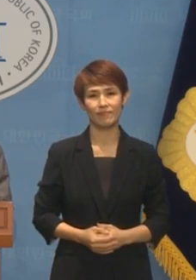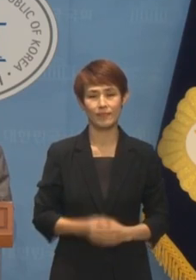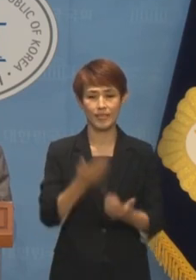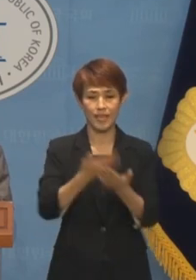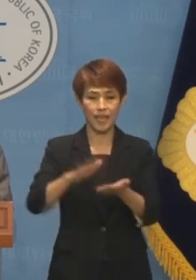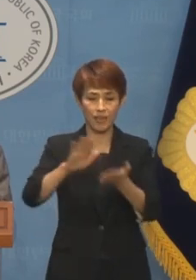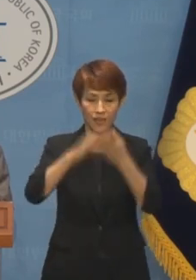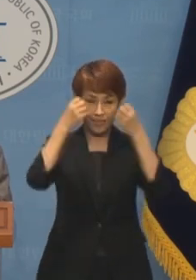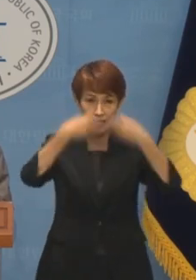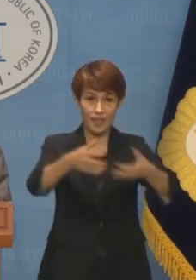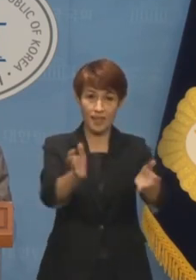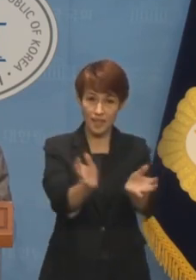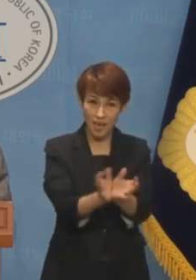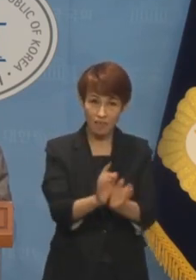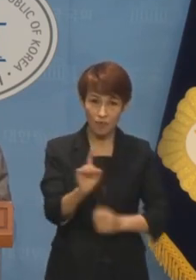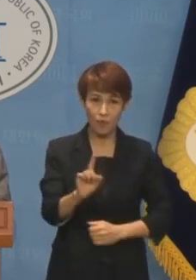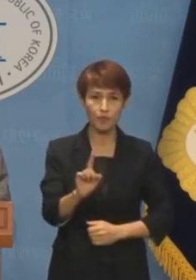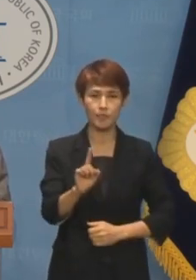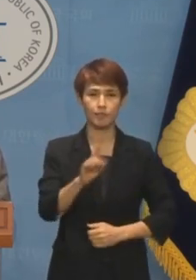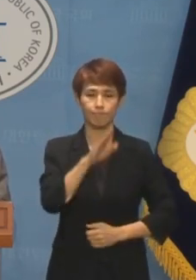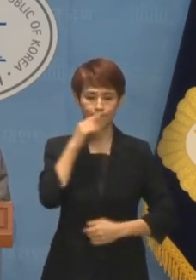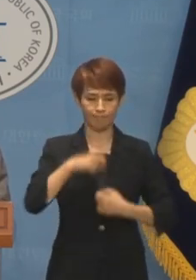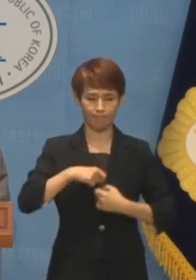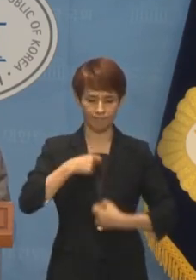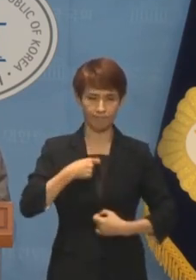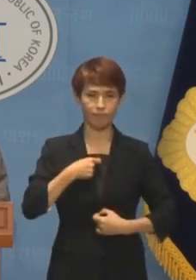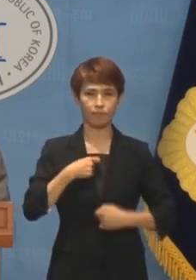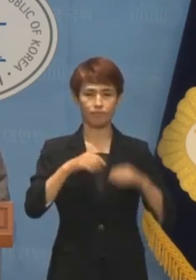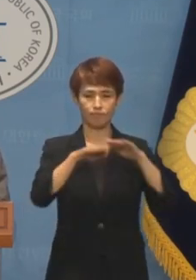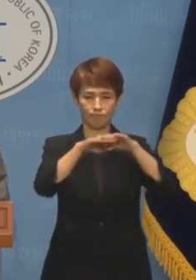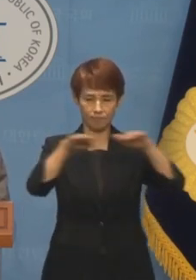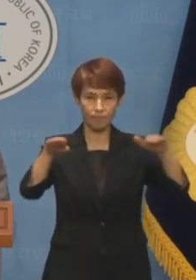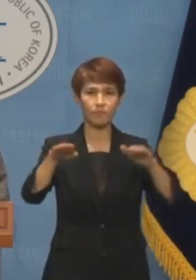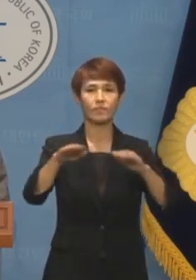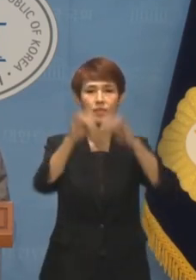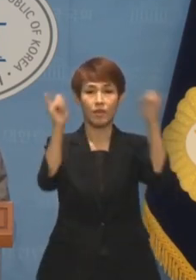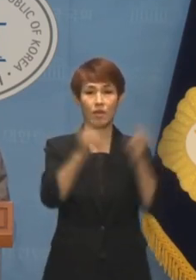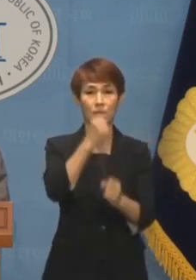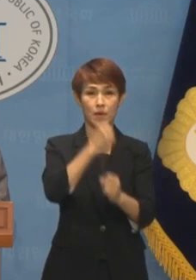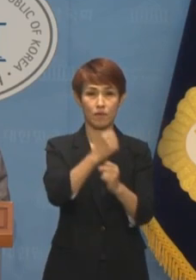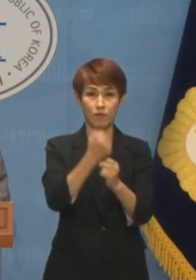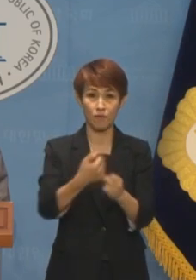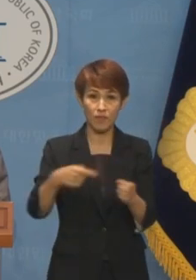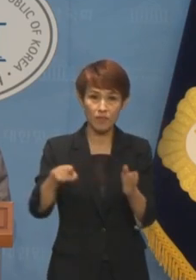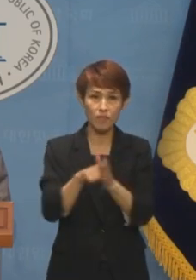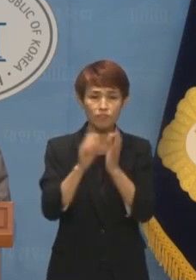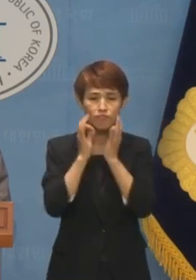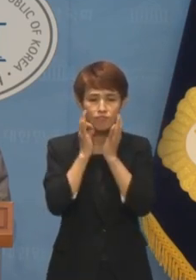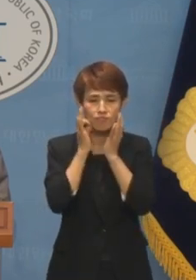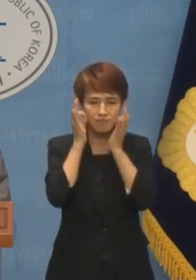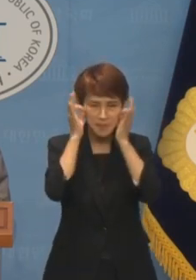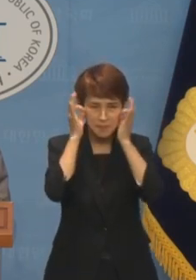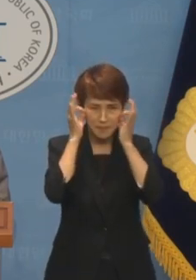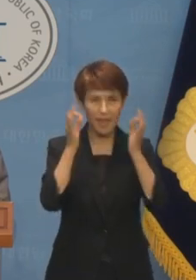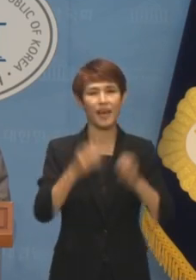개혁신당은 정의롭고 공정한 사회를 실현하기 위해 창당하고 노력해온